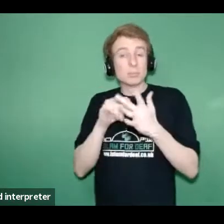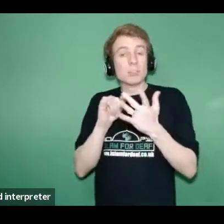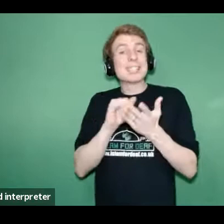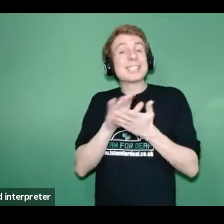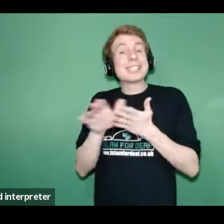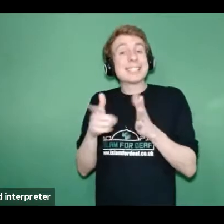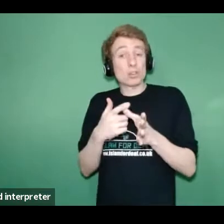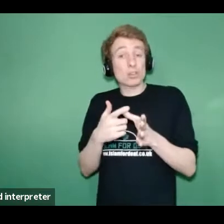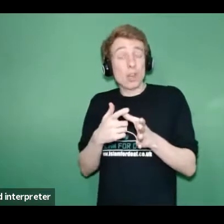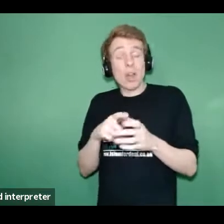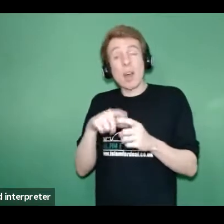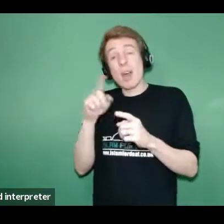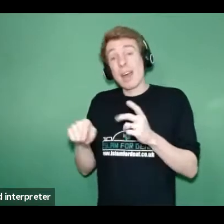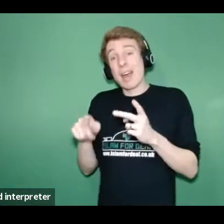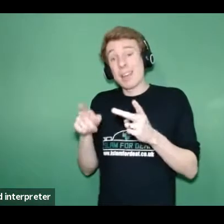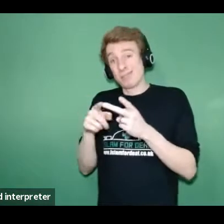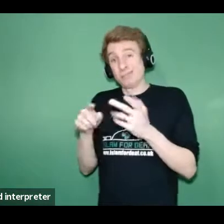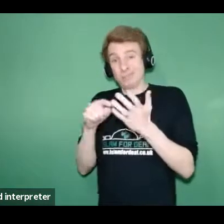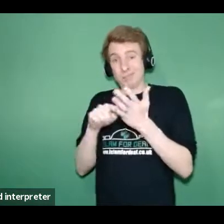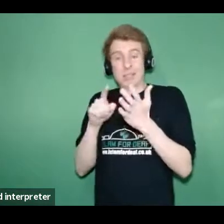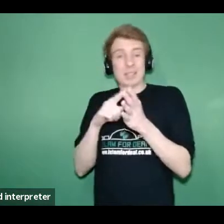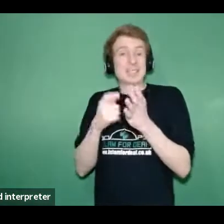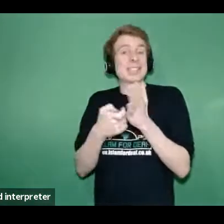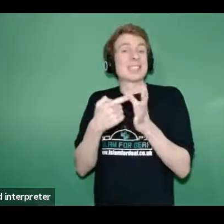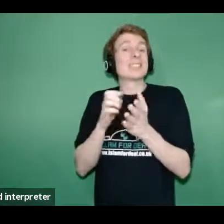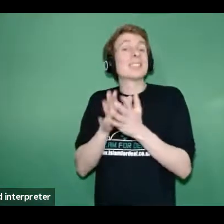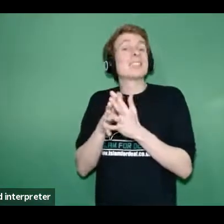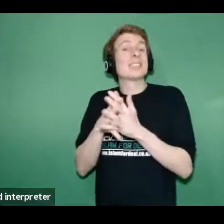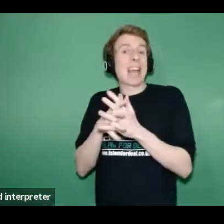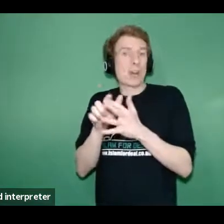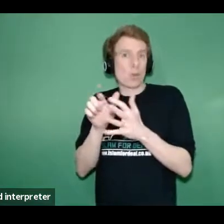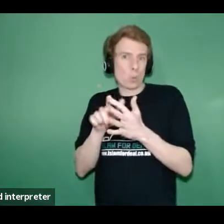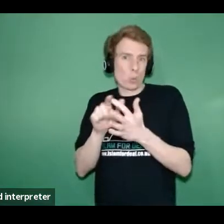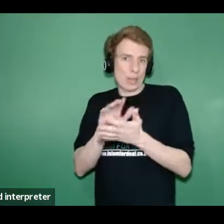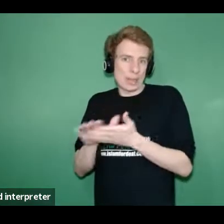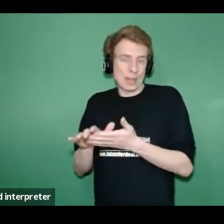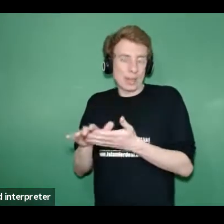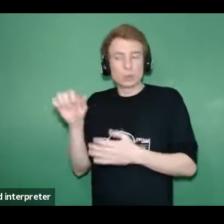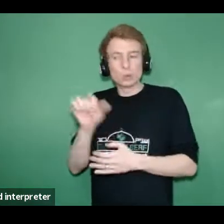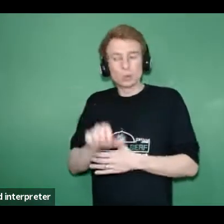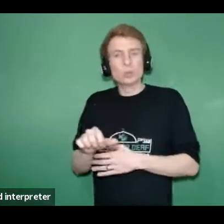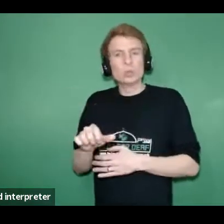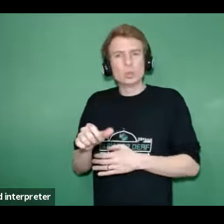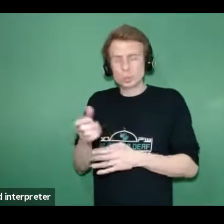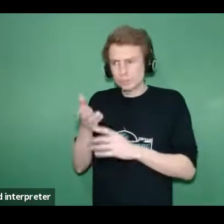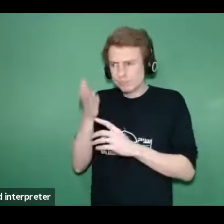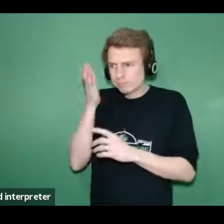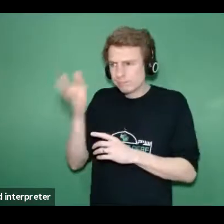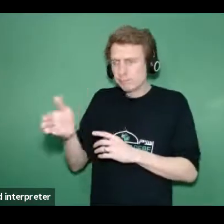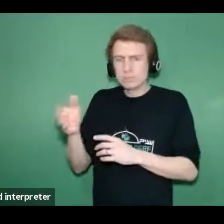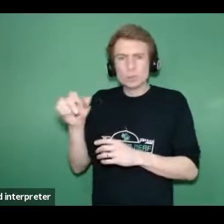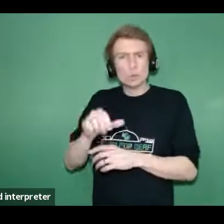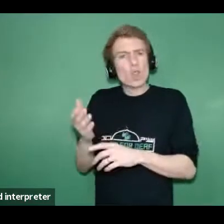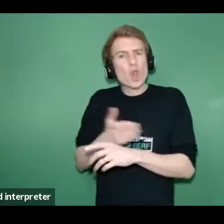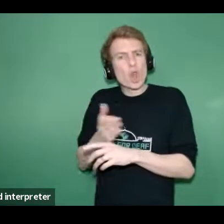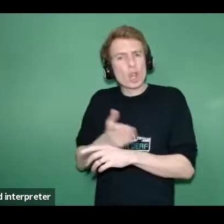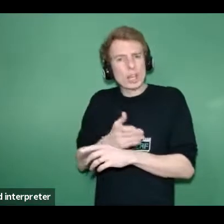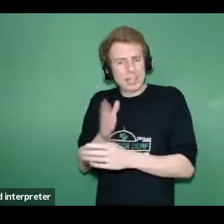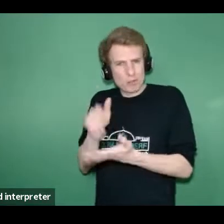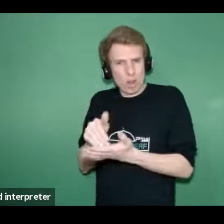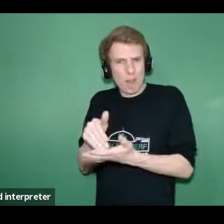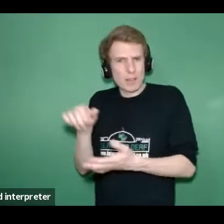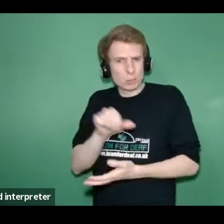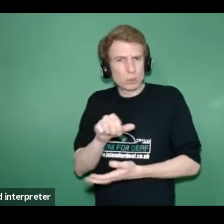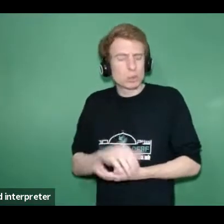prayer that follow, the night prayers that follow Isha. They should hasten to them and go to them early. They should go to